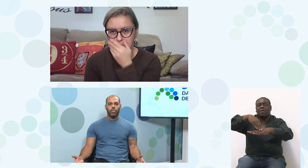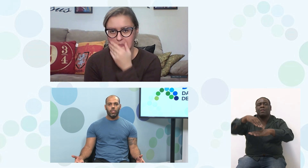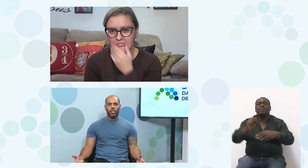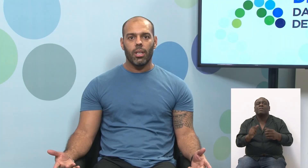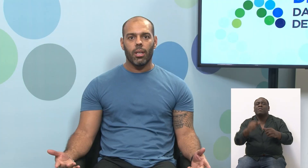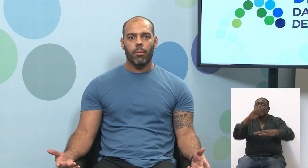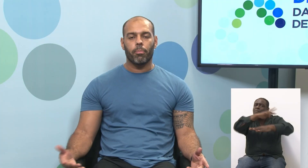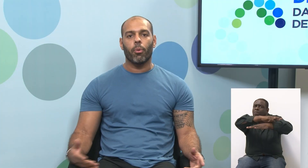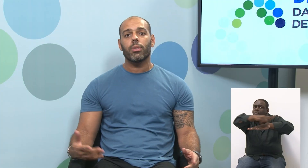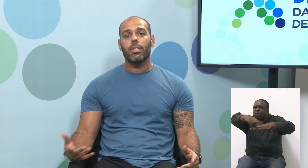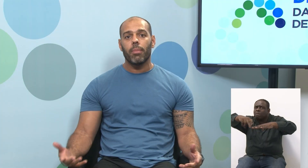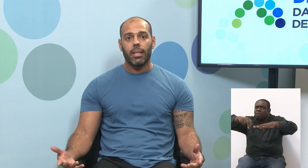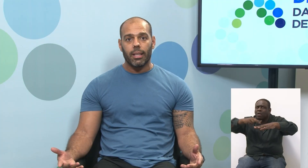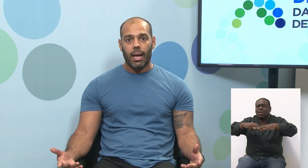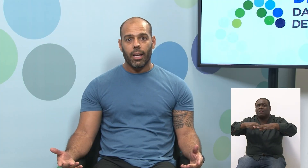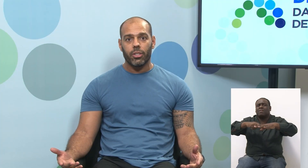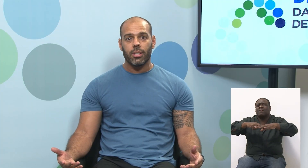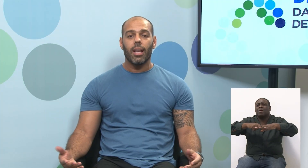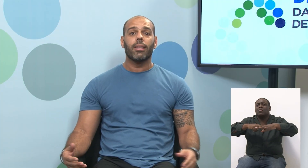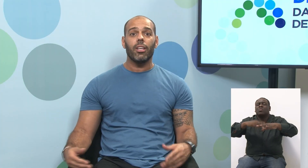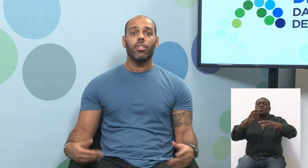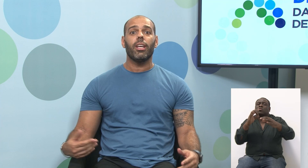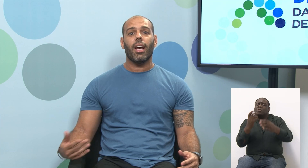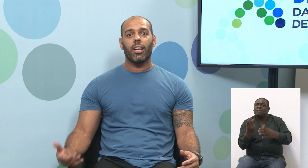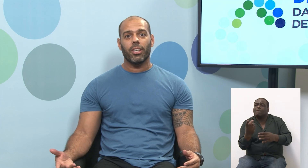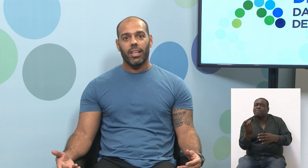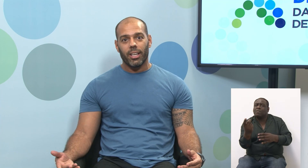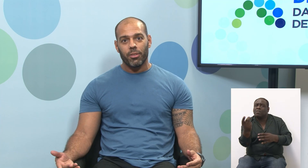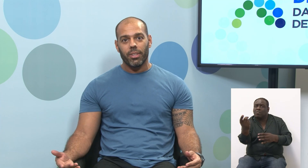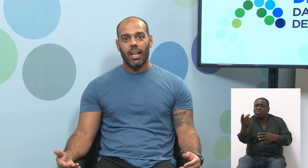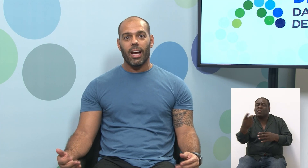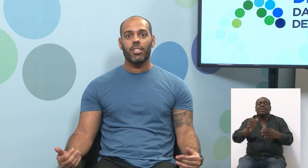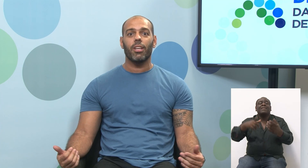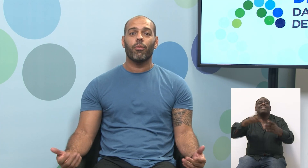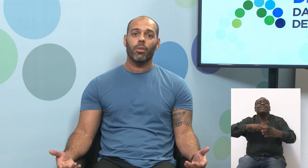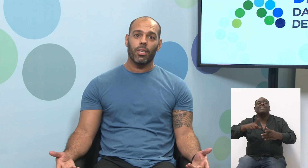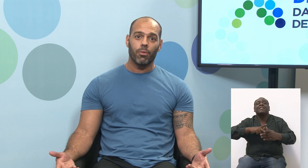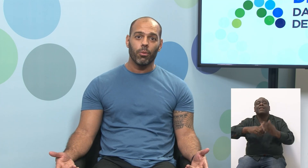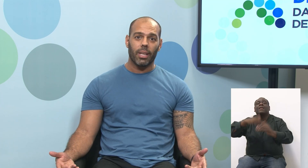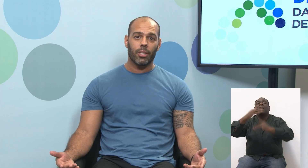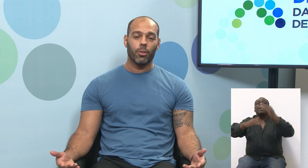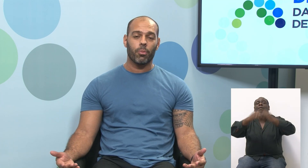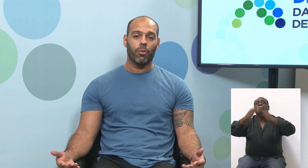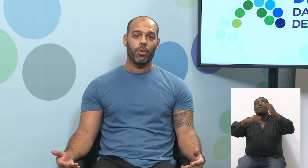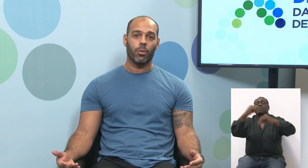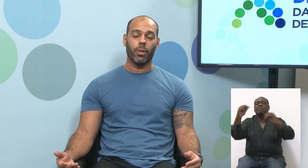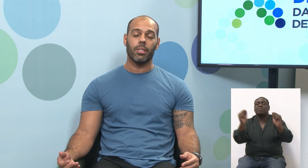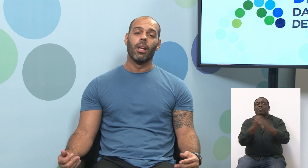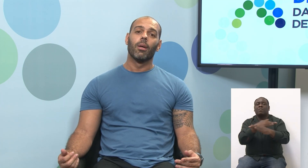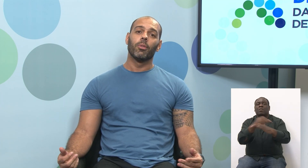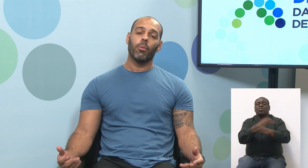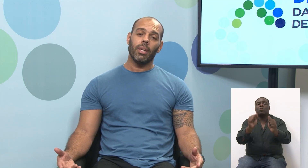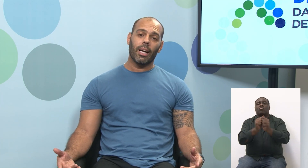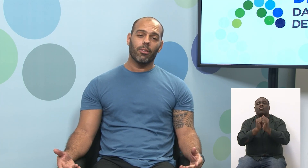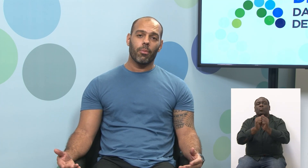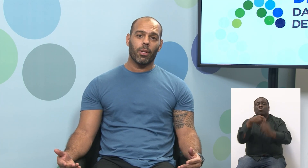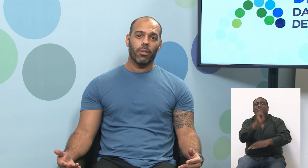infinidade de possibilidades, desde que haja criatividade e força de vontade dos professores. Muito obrigado aí pelas